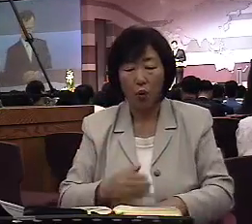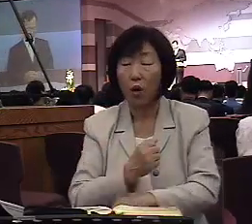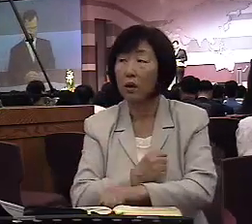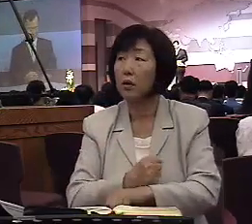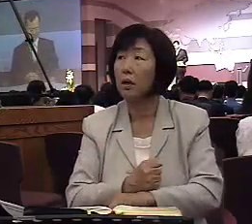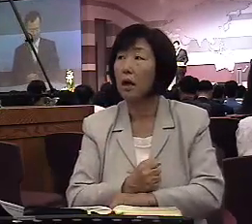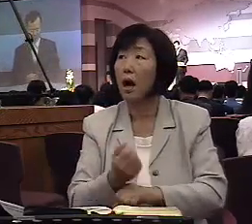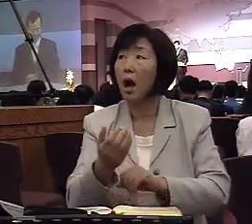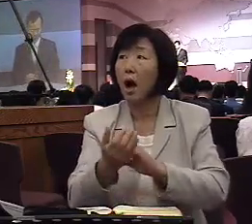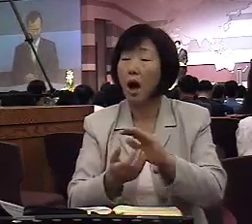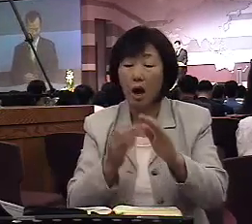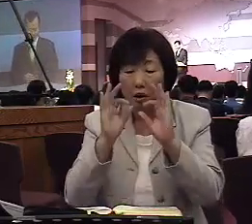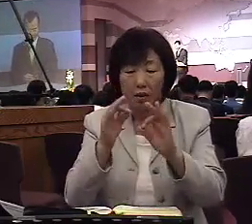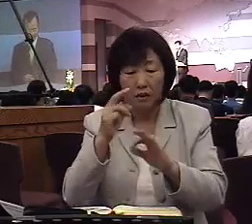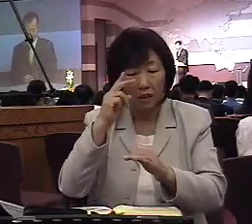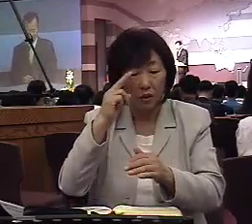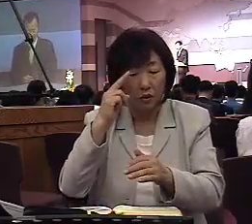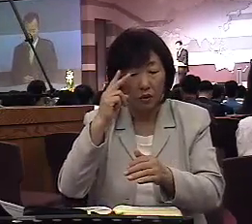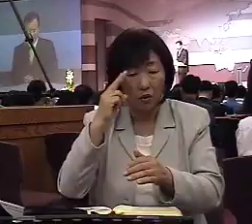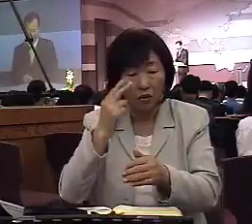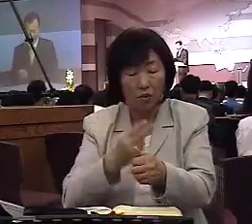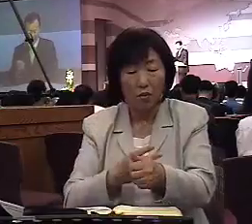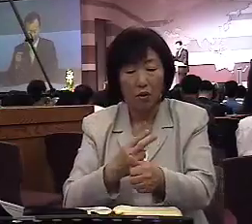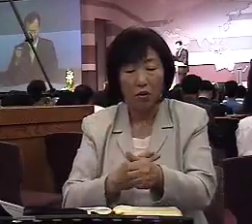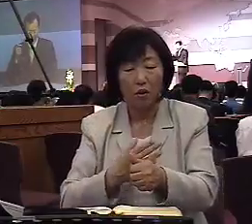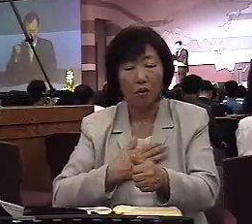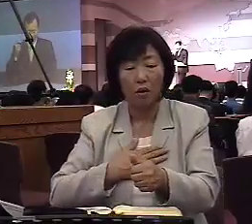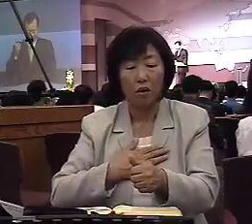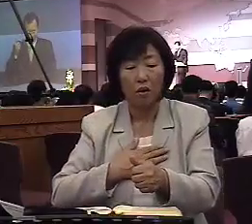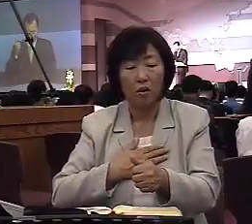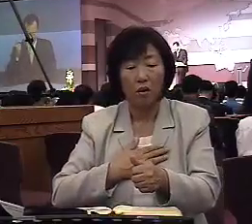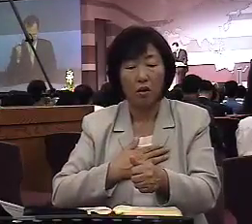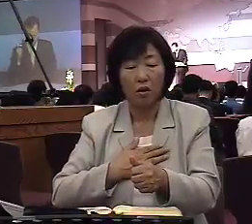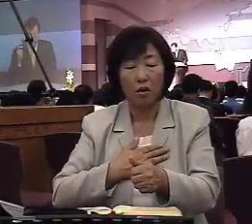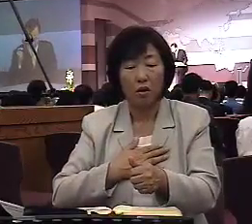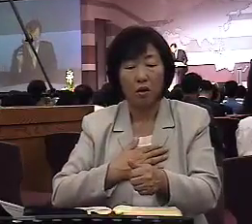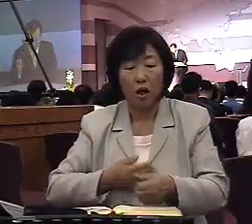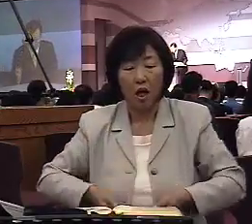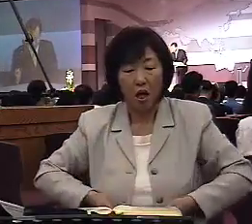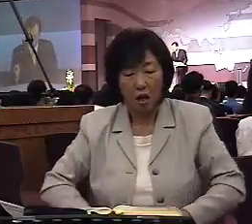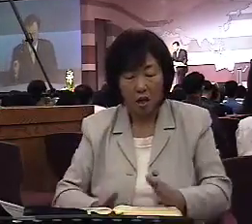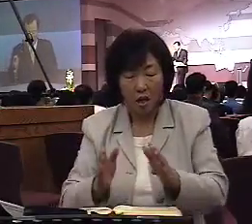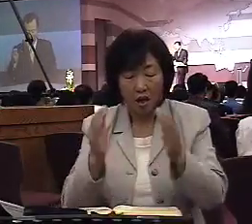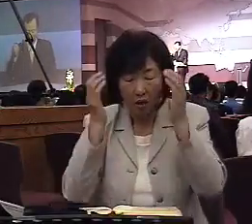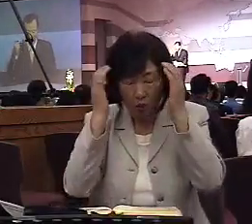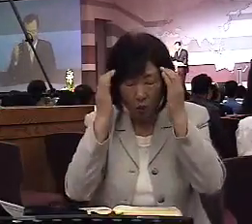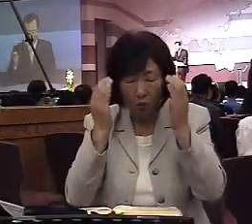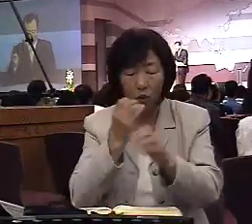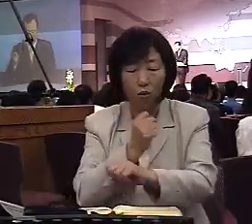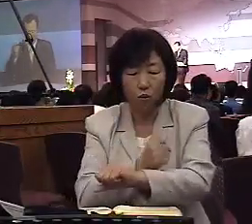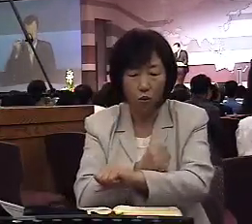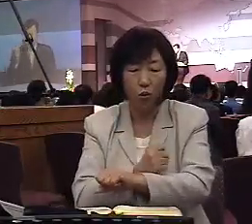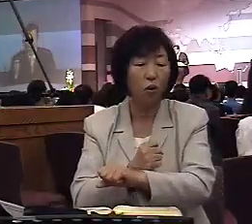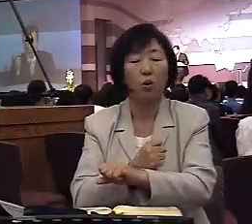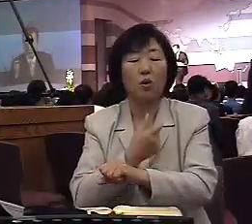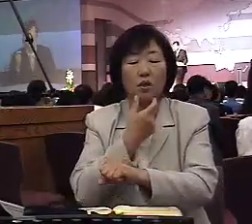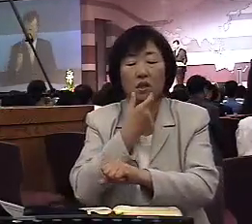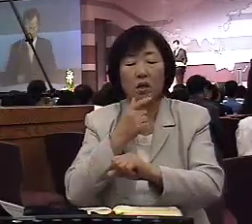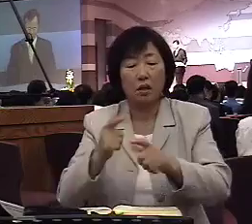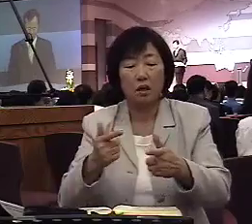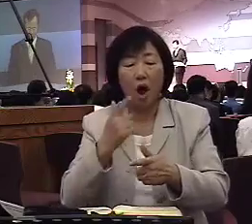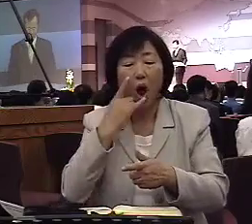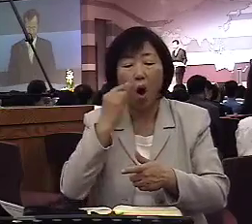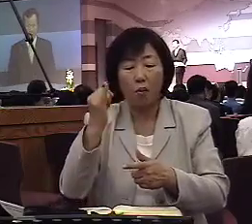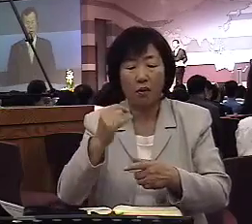아까도 보았지만 사도 바울이 내가 해산의 고통, 수고를 마다하지 않는 어미의